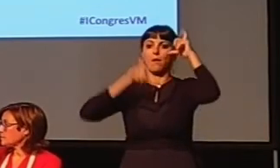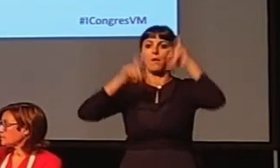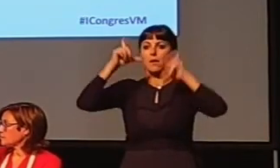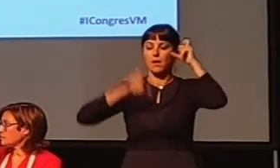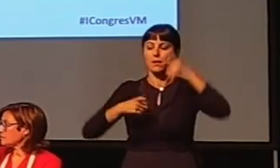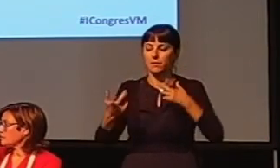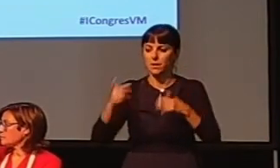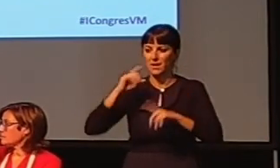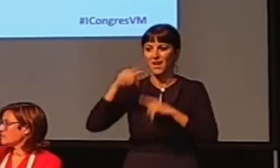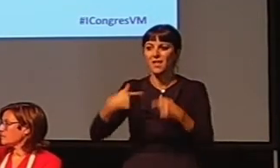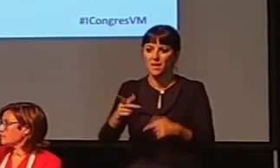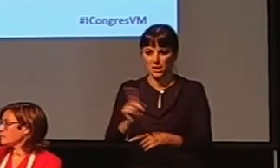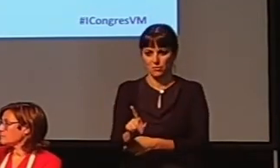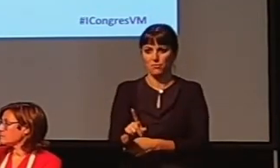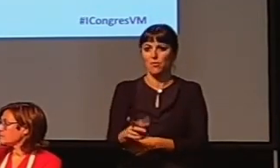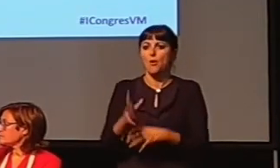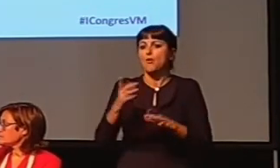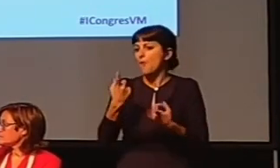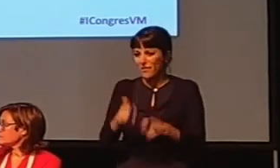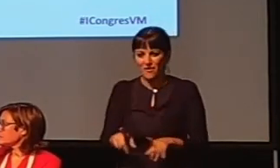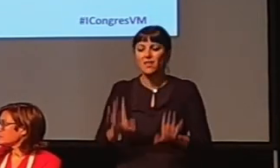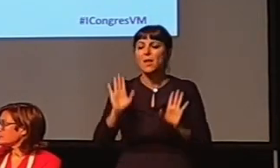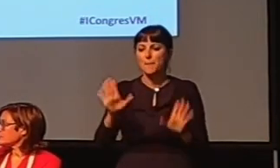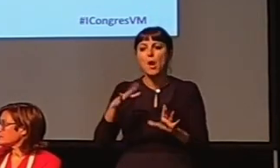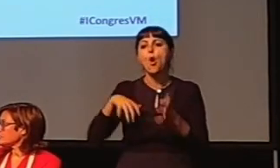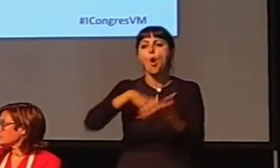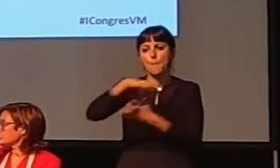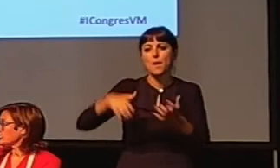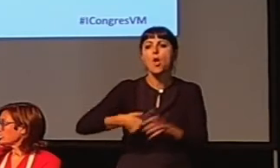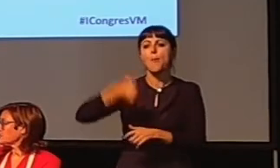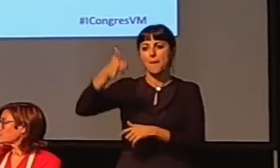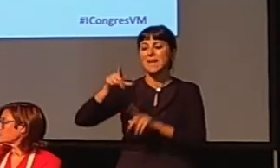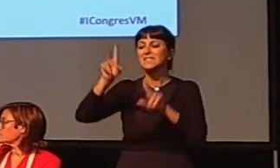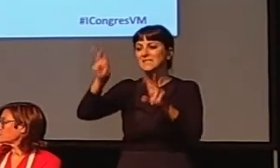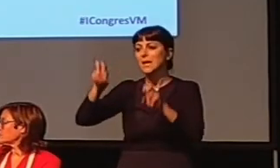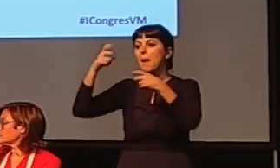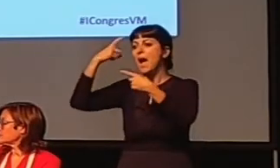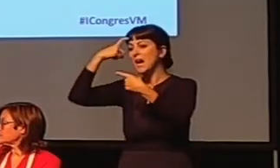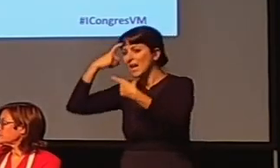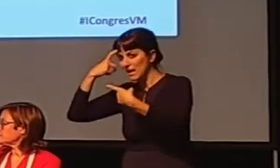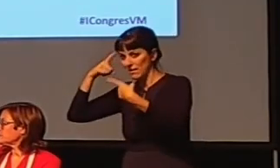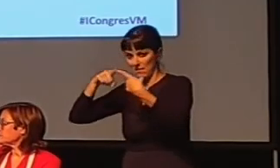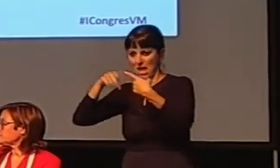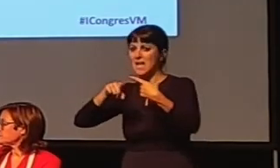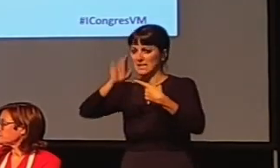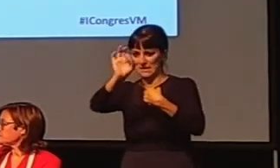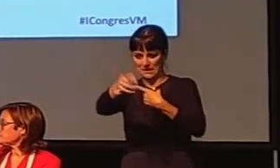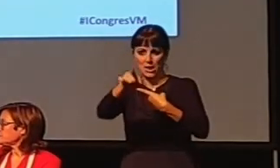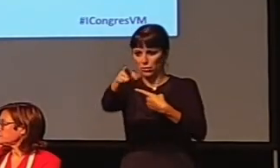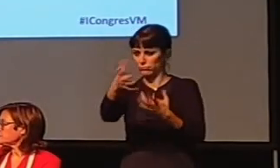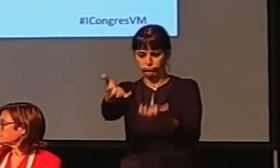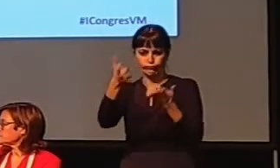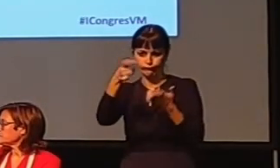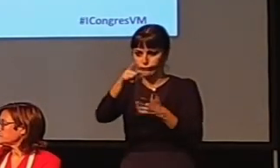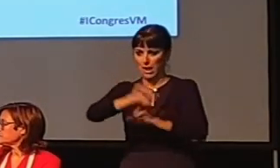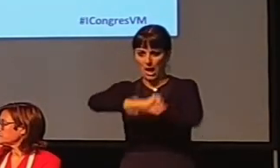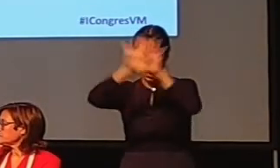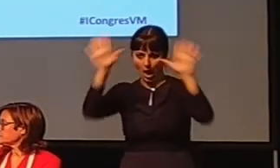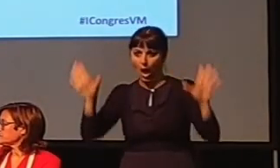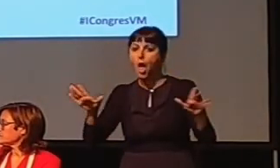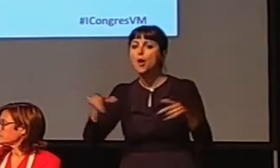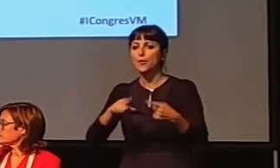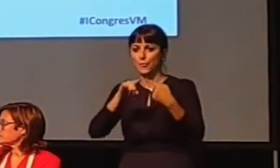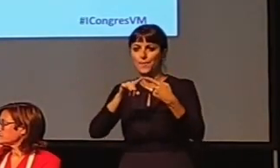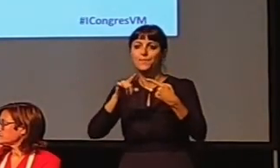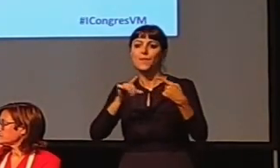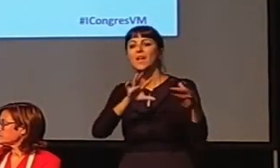estaríamos ahí. És un poco más complejo. Jo crec que una de les coses amb el tema de credibilitat, en la primera puntada està claríssim, o sigui, el tema de la credibilitat tiene que ver